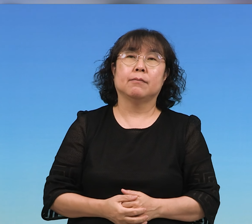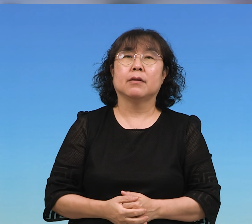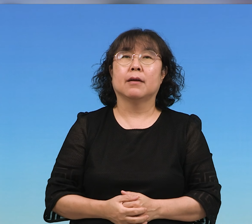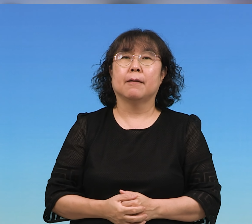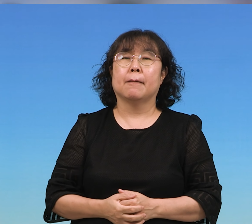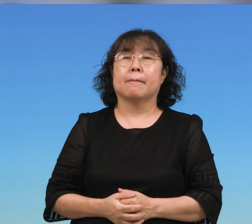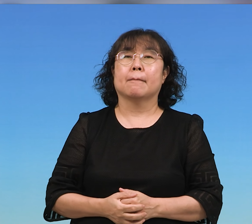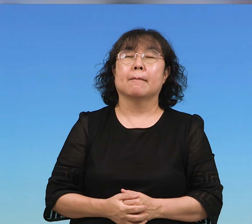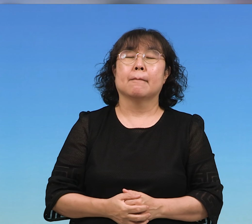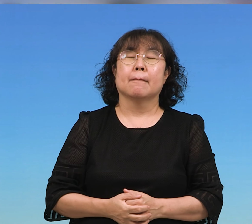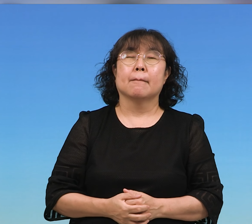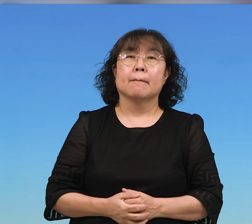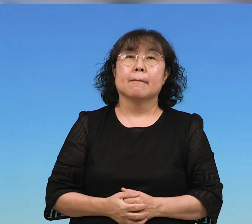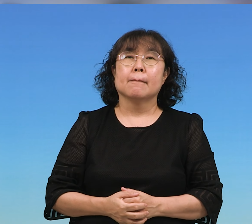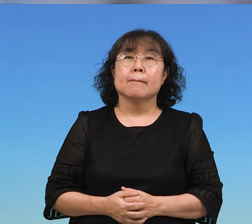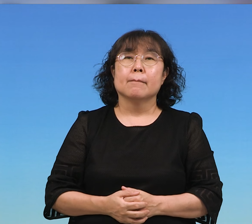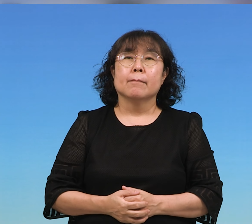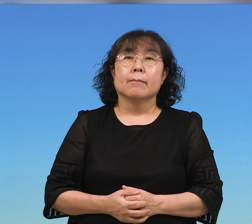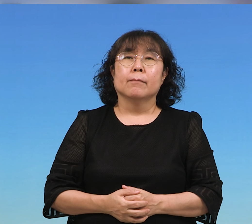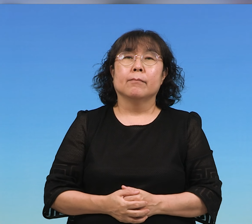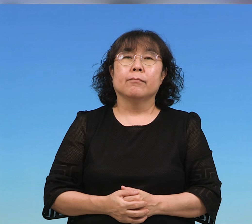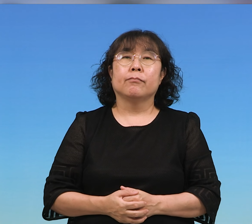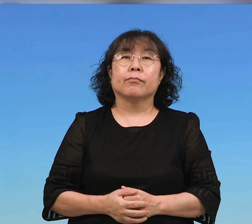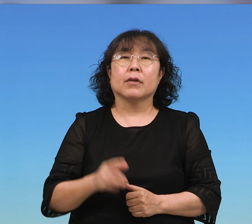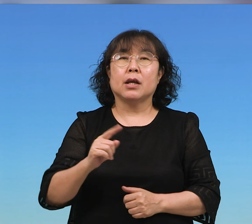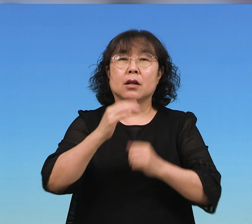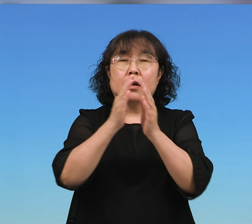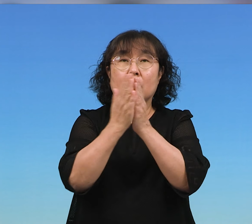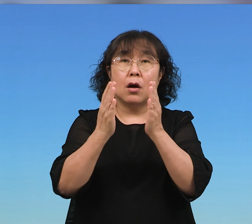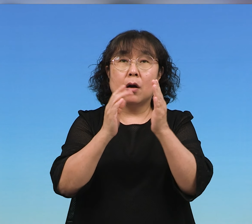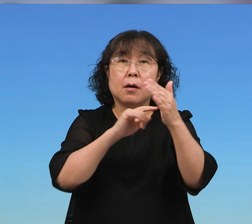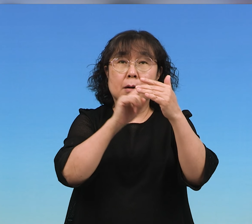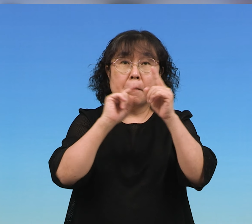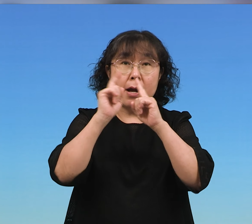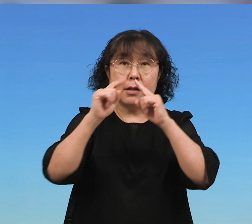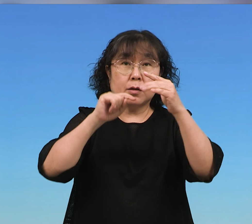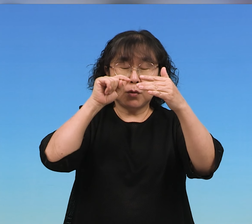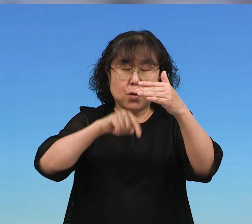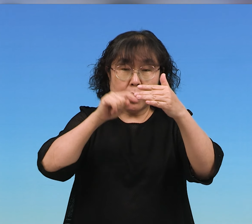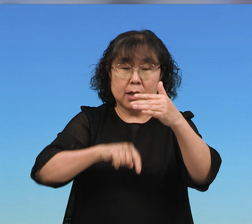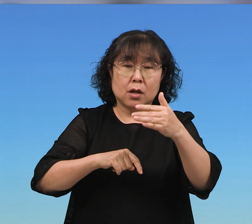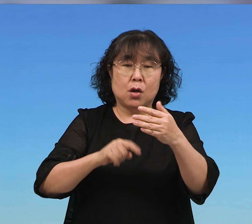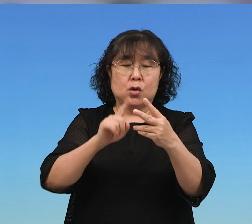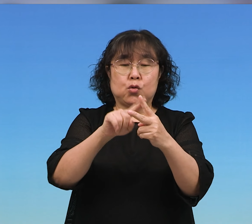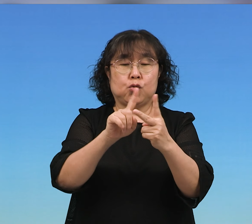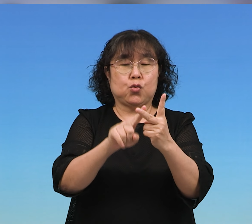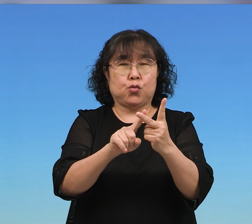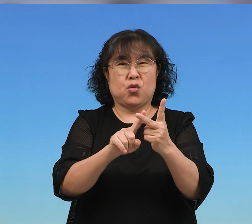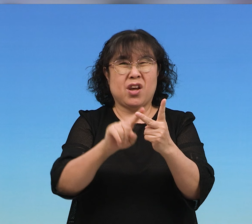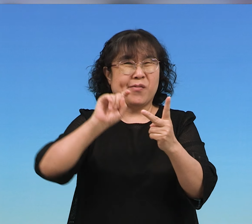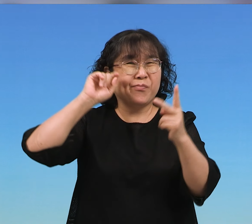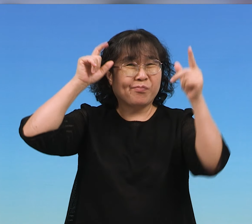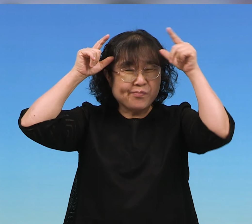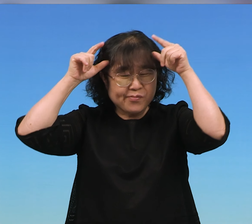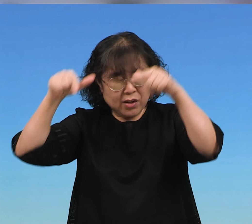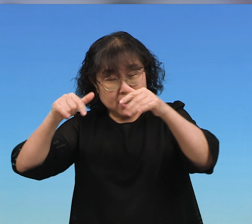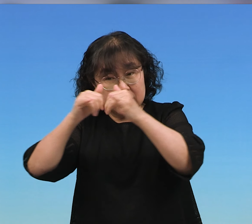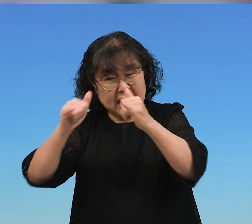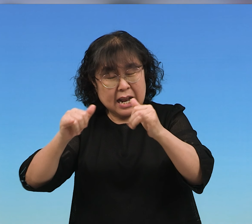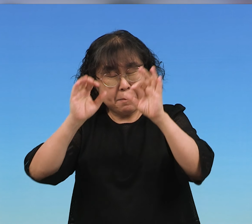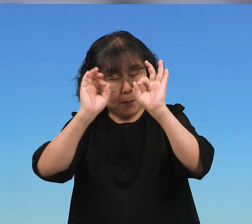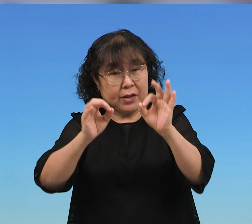된다. 이런 명령을 지금 아람 왕이 내렸는데요. 저는요, 이 본문에서 두 종류의 어리석은